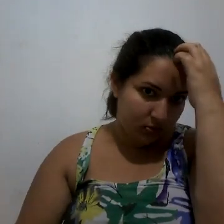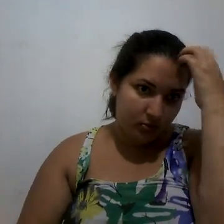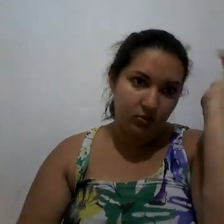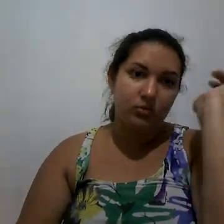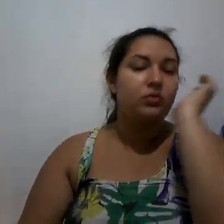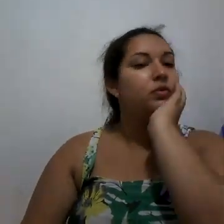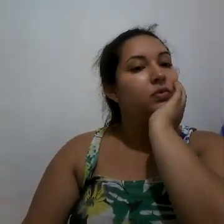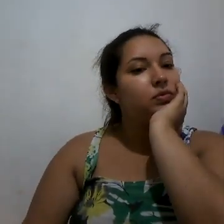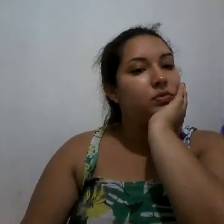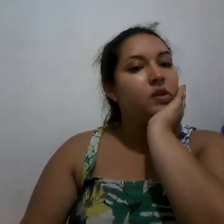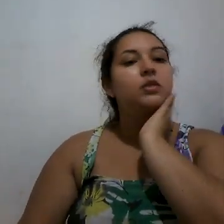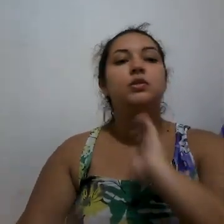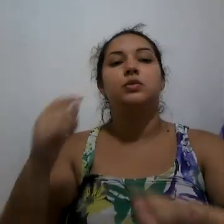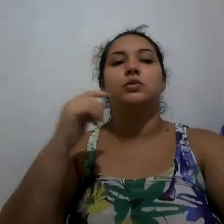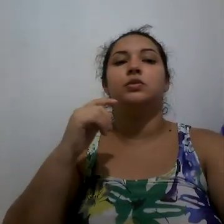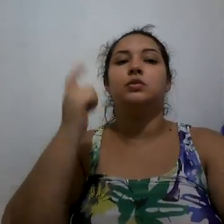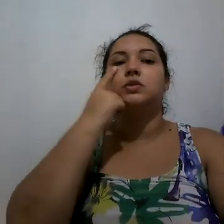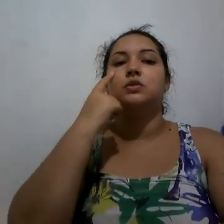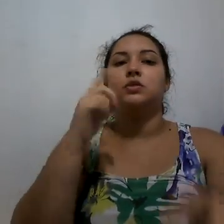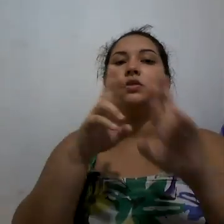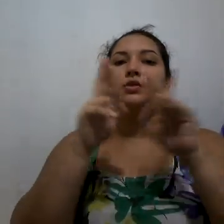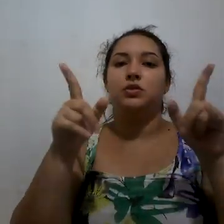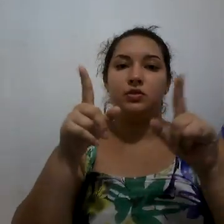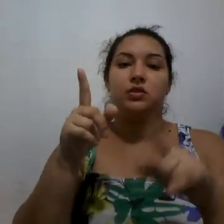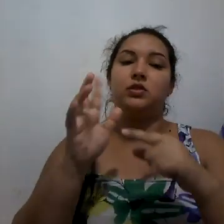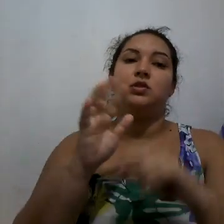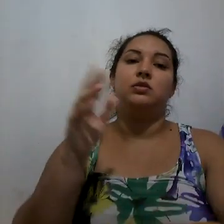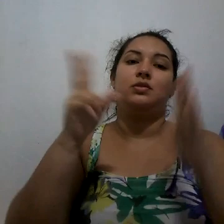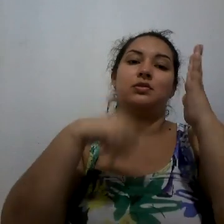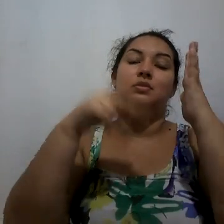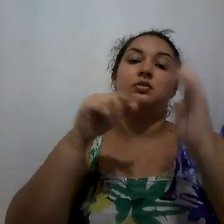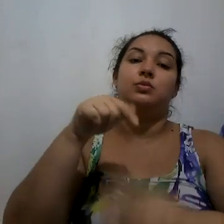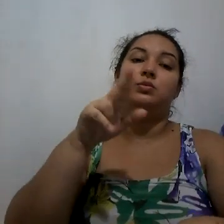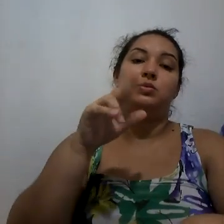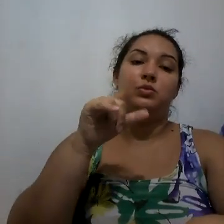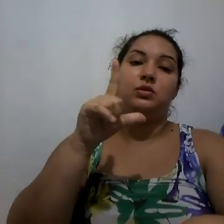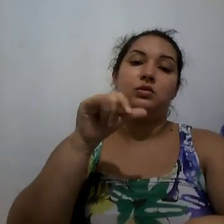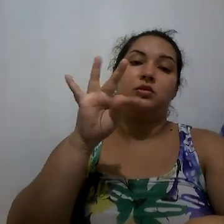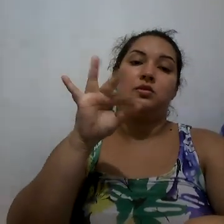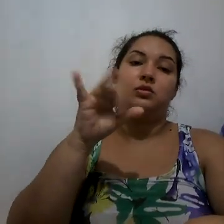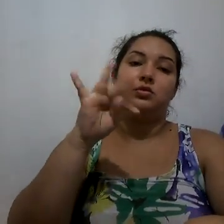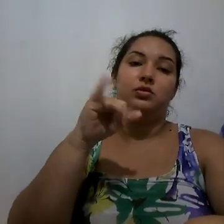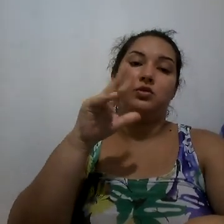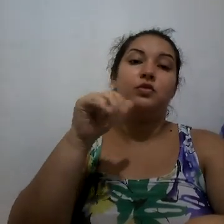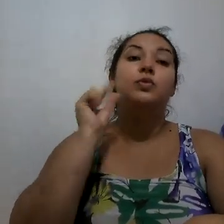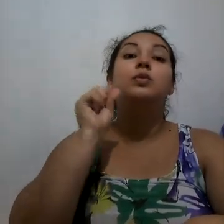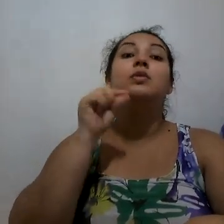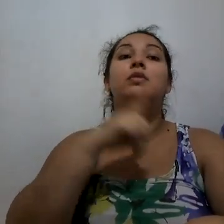aqui, olha, a diferença. Análise qualitativa, a gente pergunta o quê? O que tem dentro da amostra?